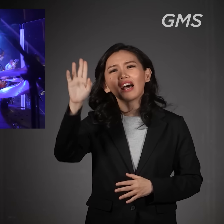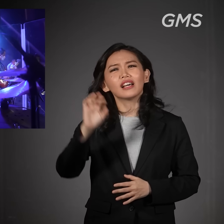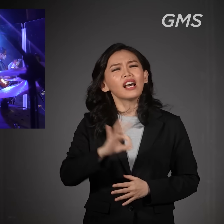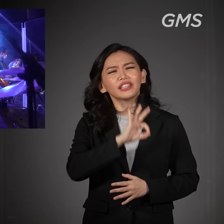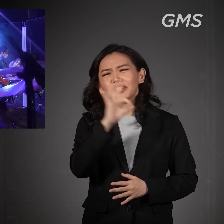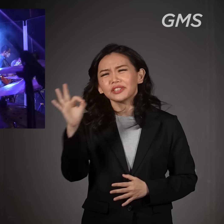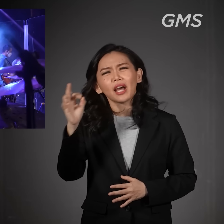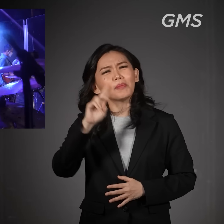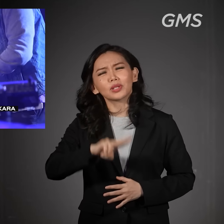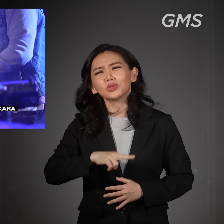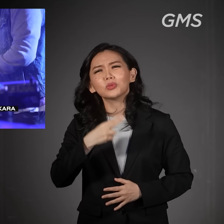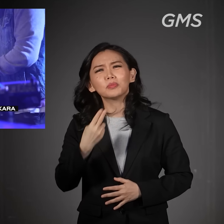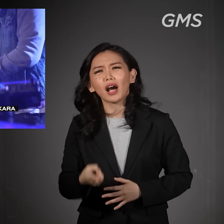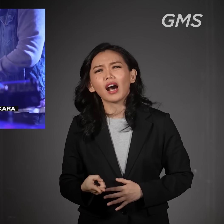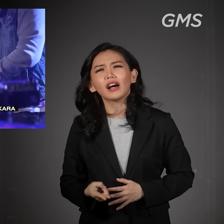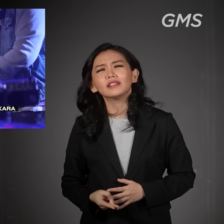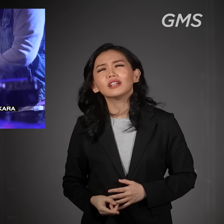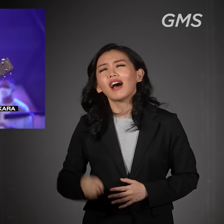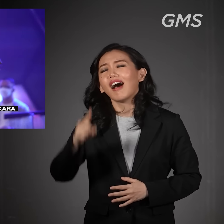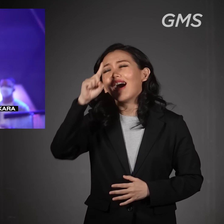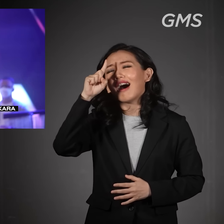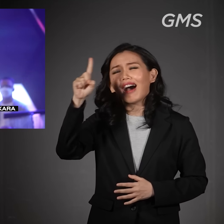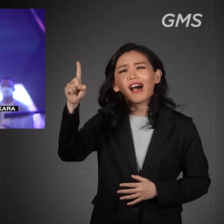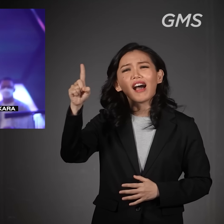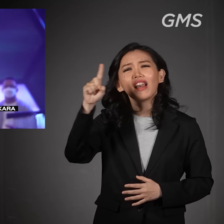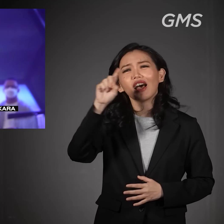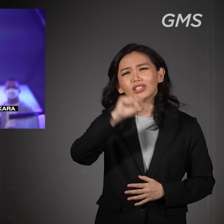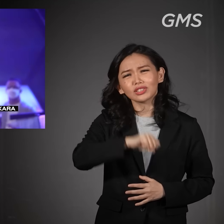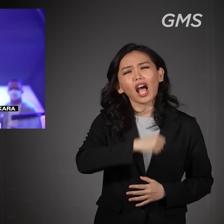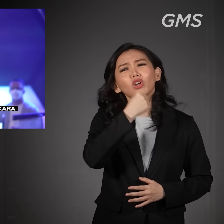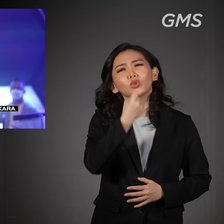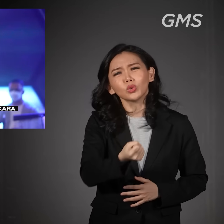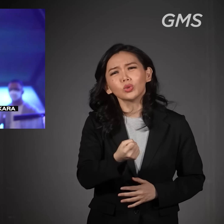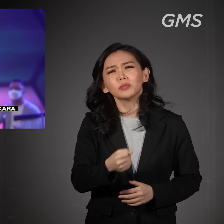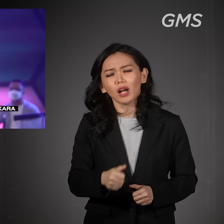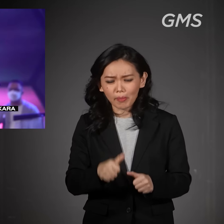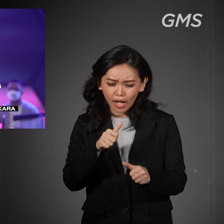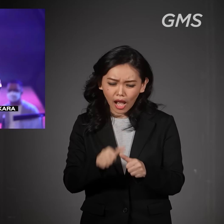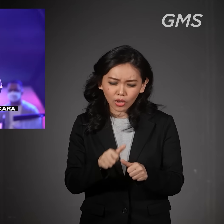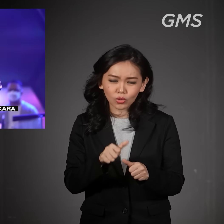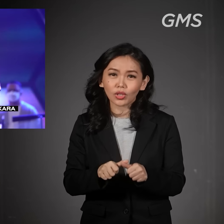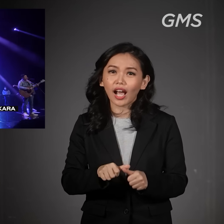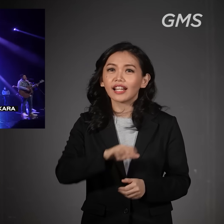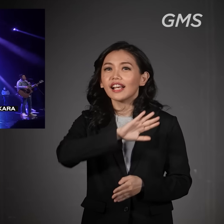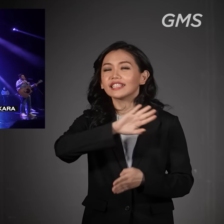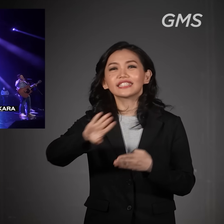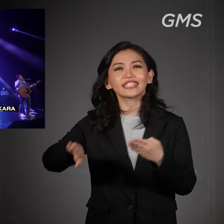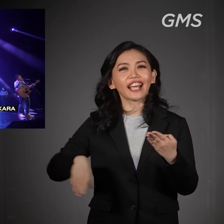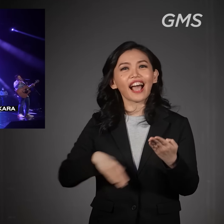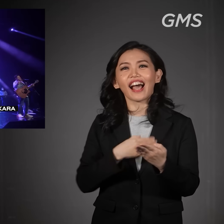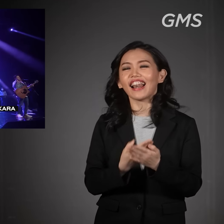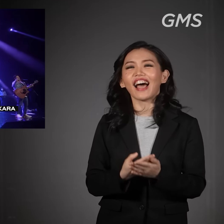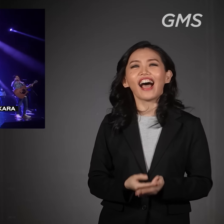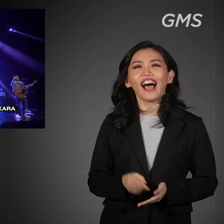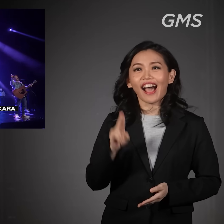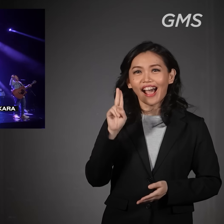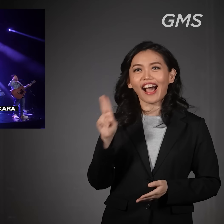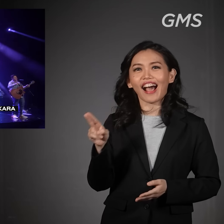tidak berubah. Allah sanggup melakukan